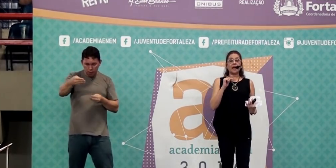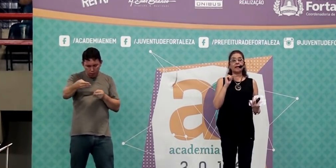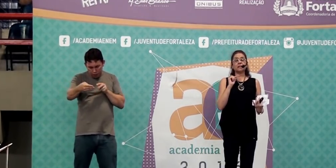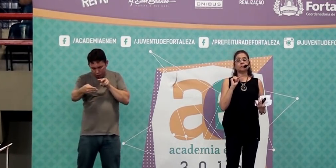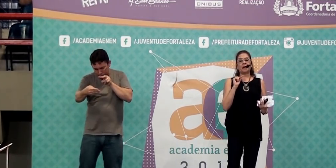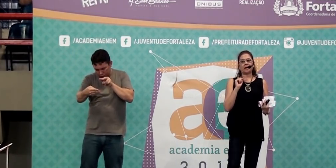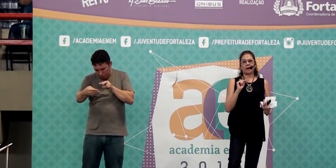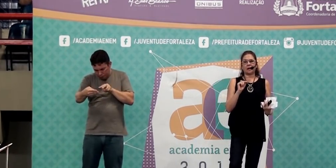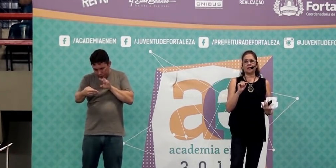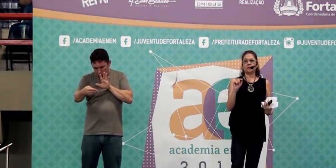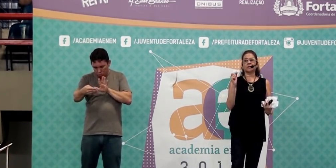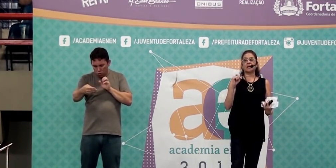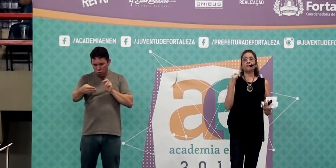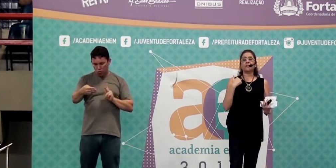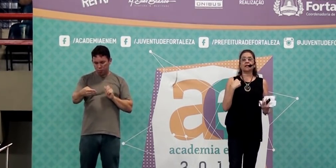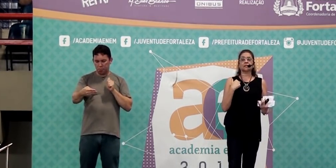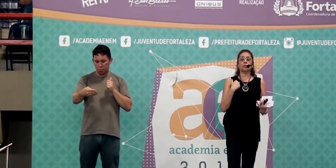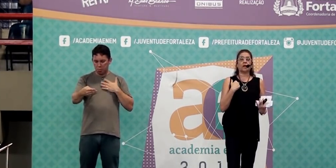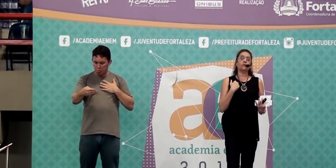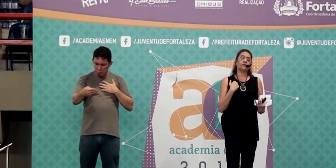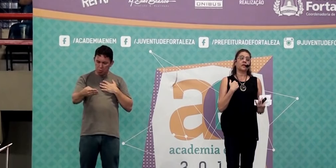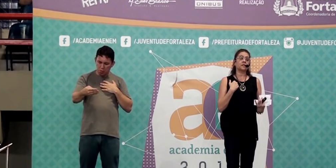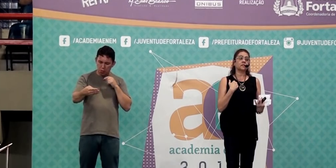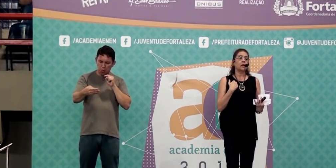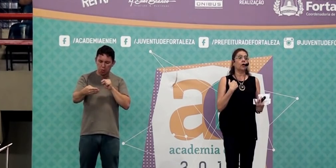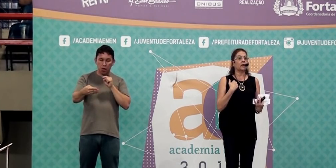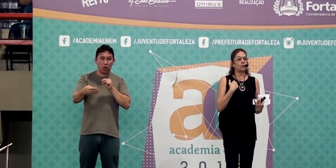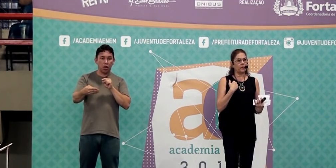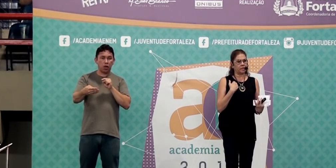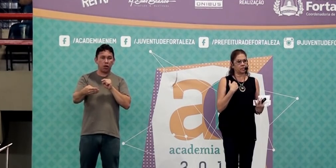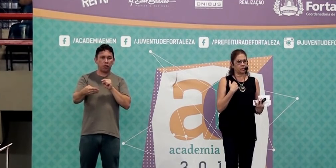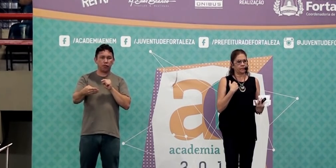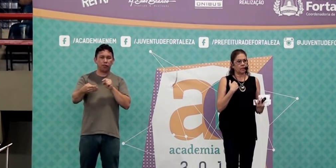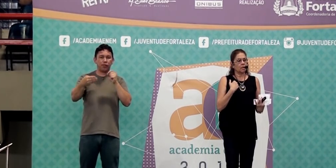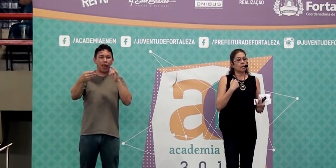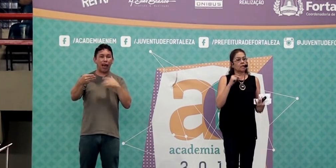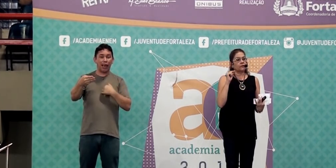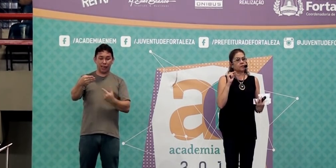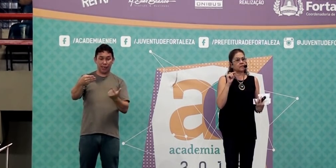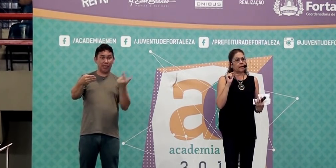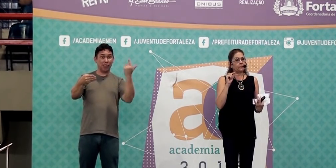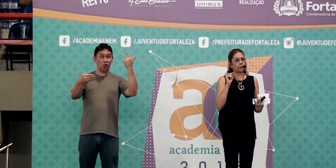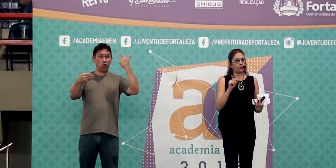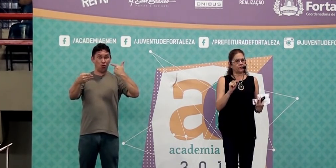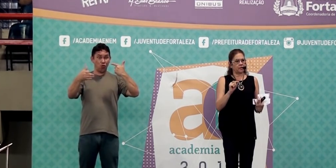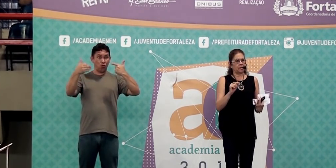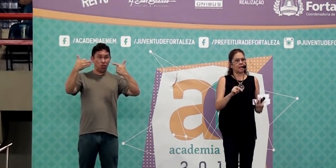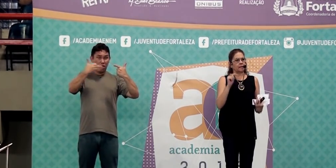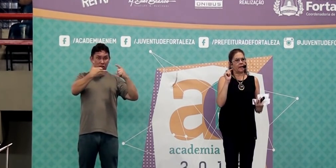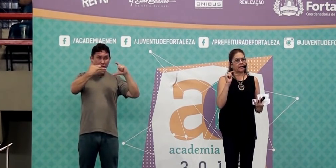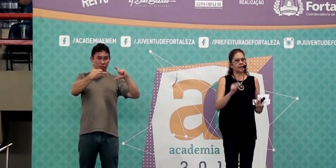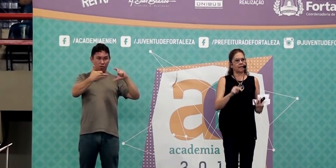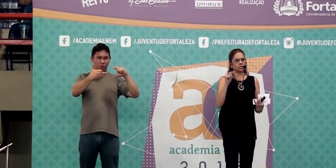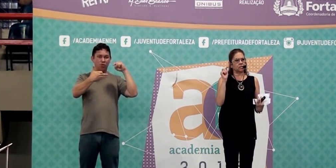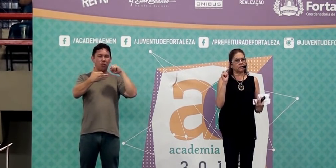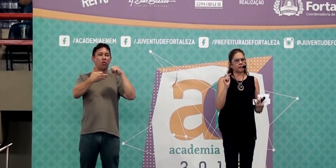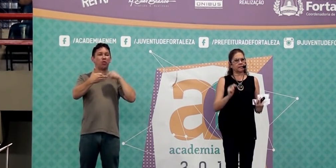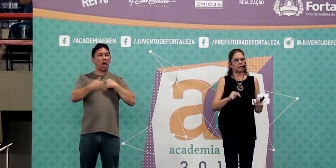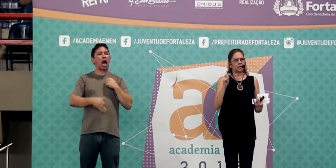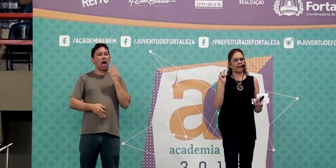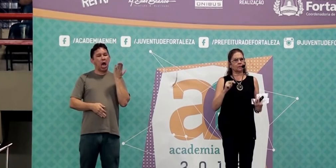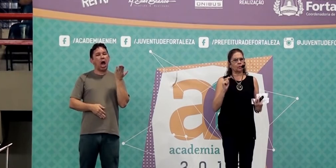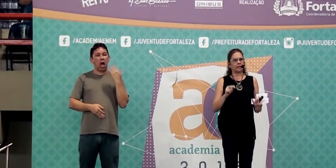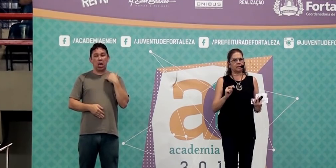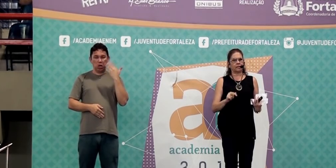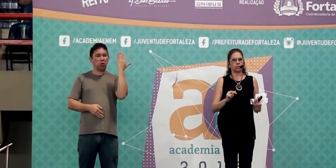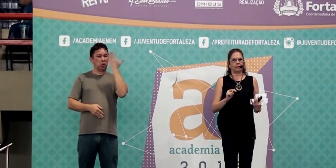vai esperar que você faça o que eu fiz oralmente. Que você prove que a liberdade de